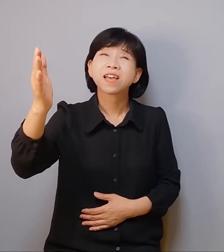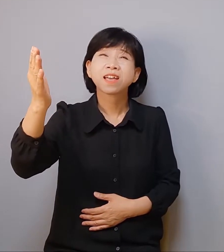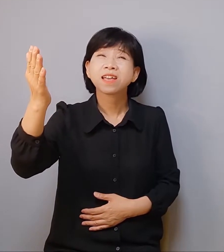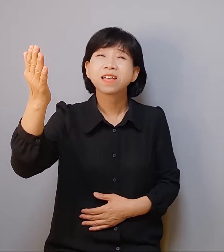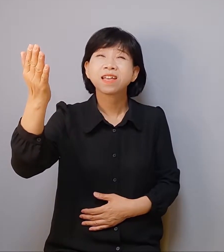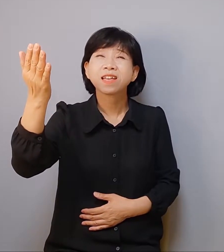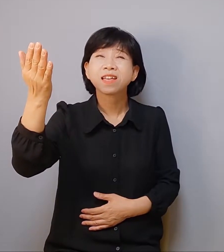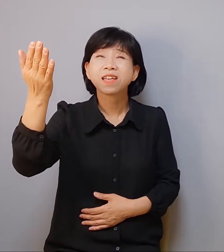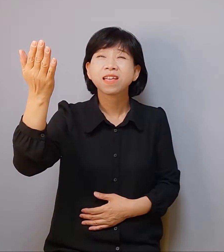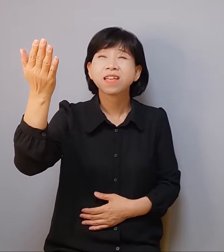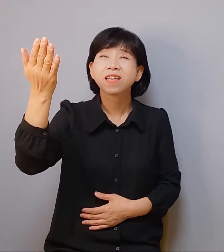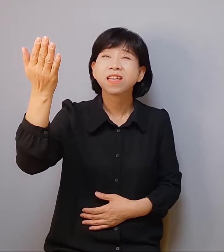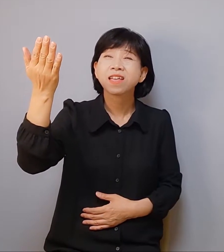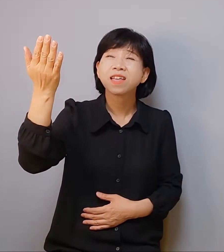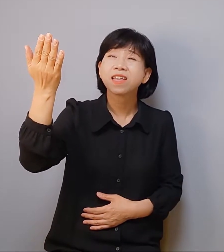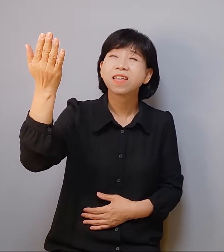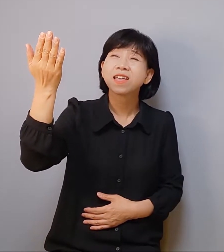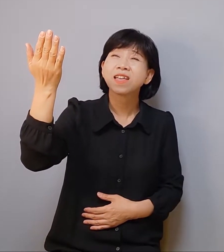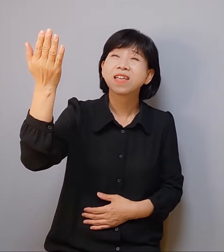되시네.